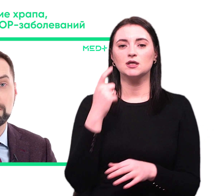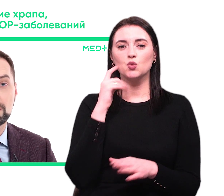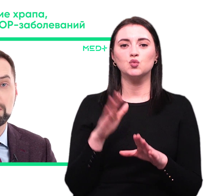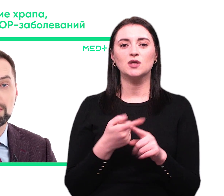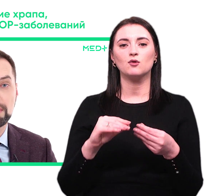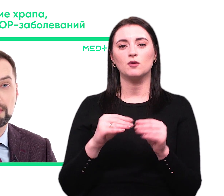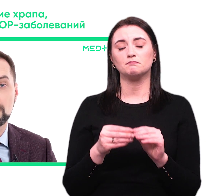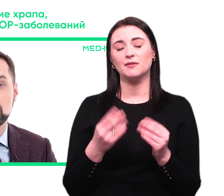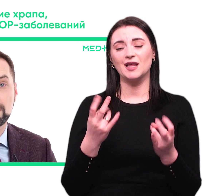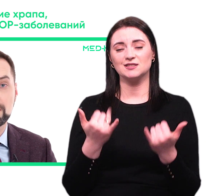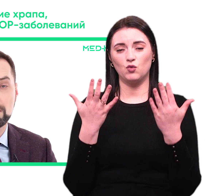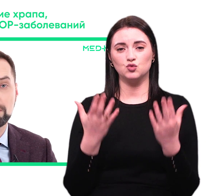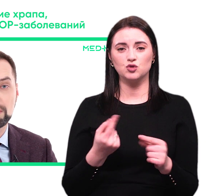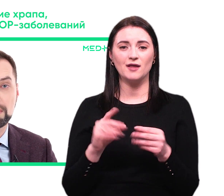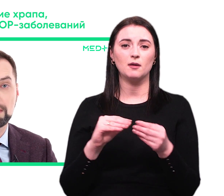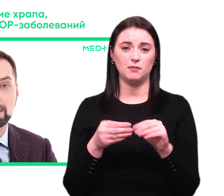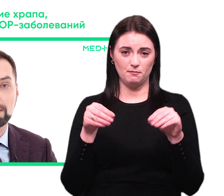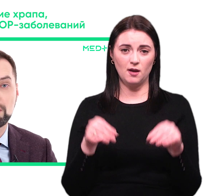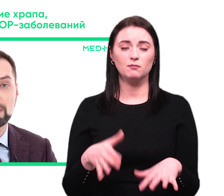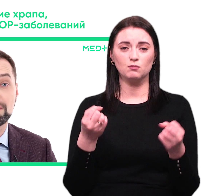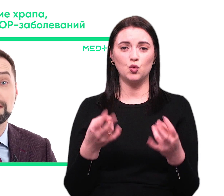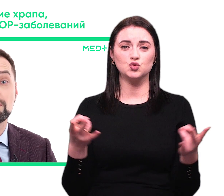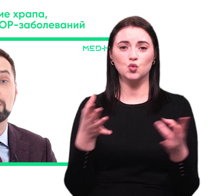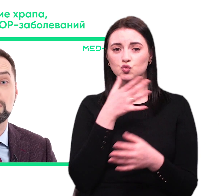В принципе, на сегодняшний день эта проблема решаема, просто надо